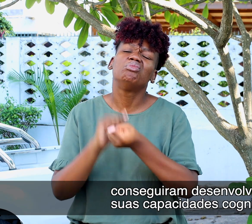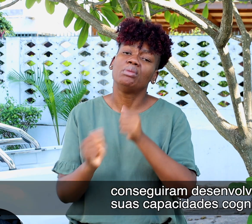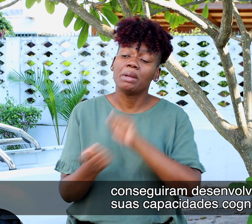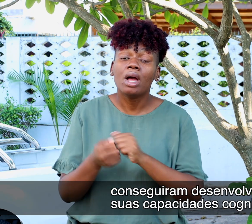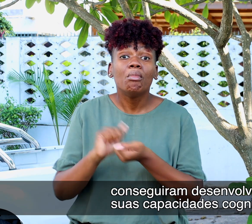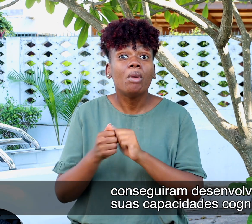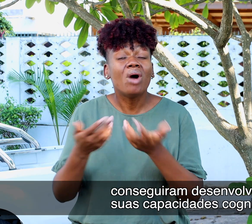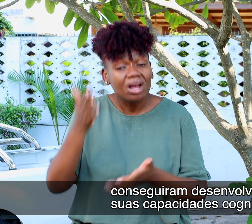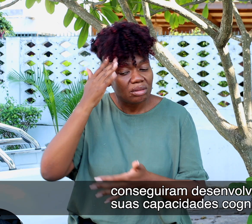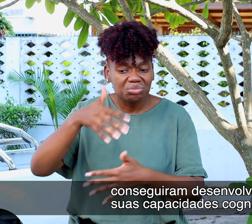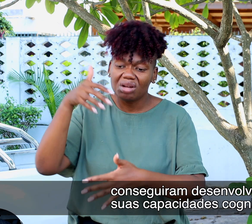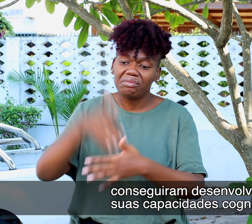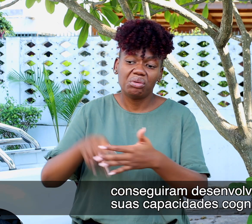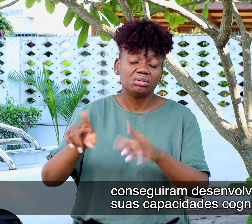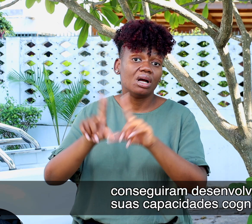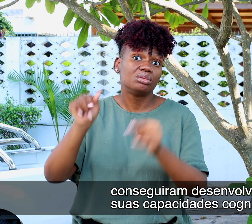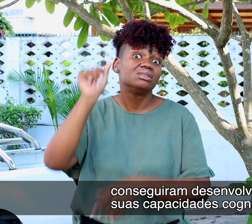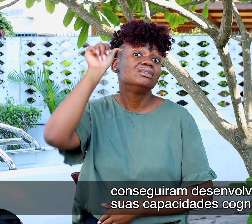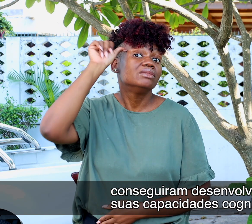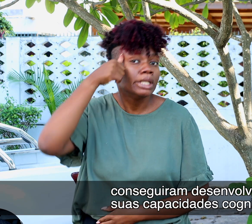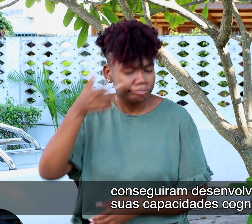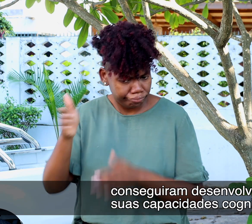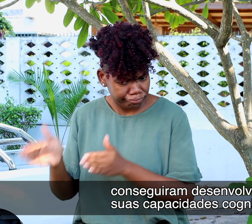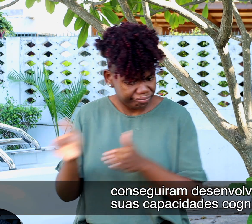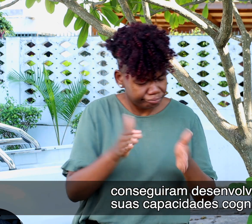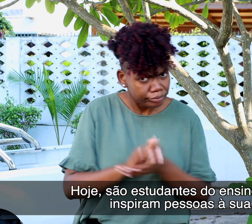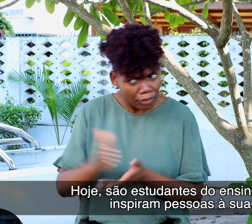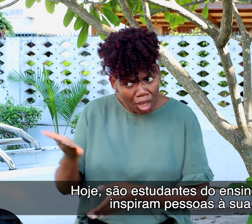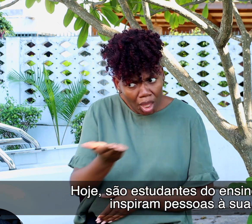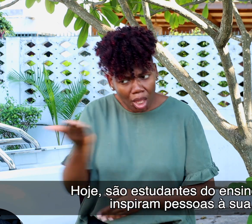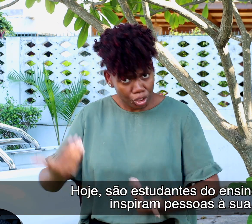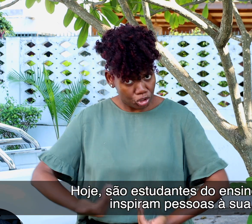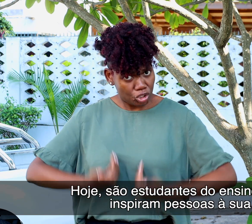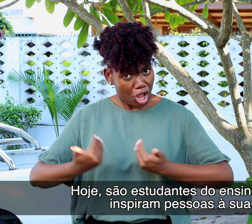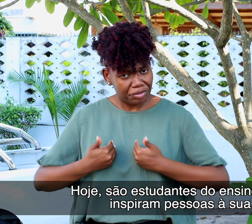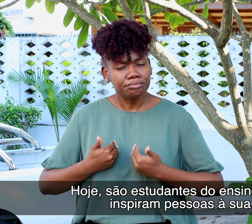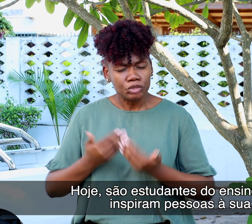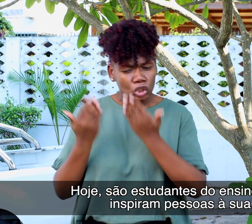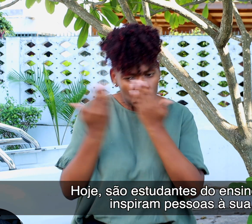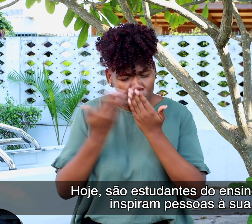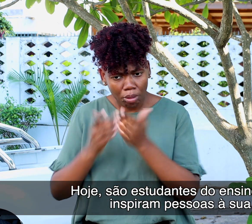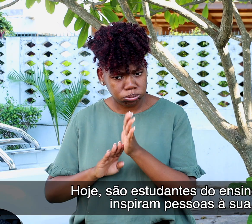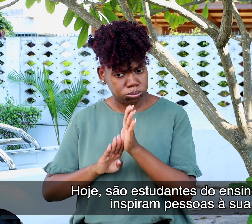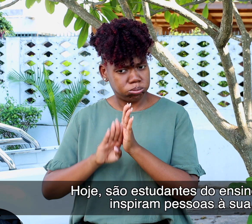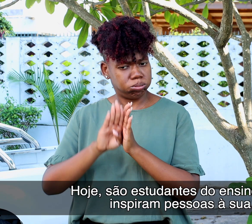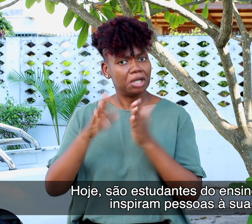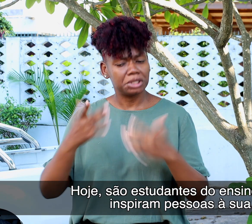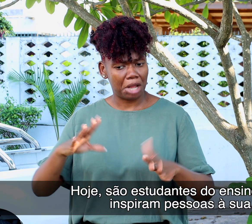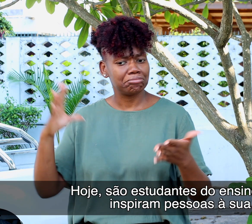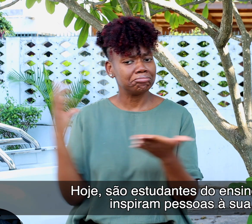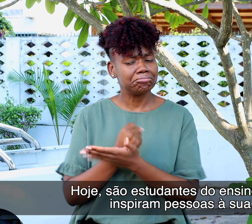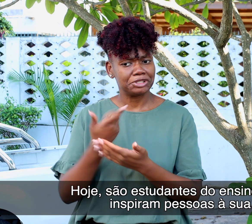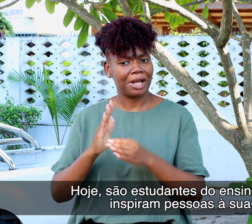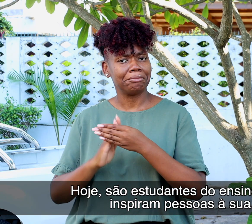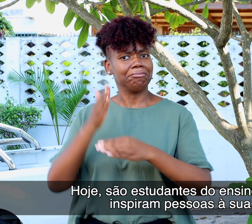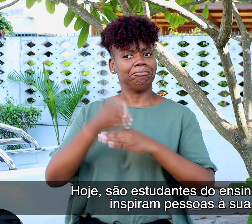certos, conseguiram desenvolver as suas capacidades cognitivas. Hoje, são estudantes do ensino superior e inspiram